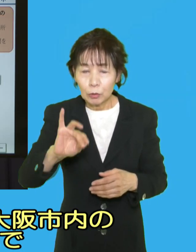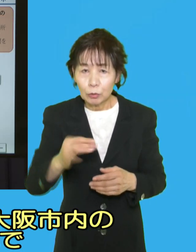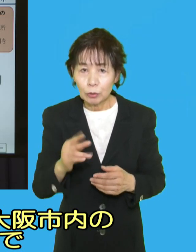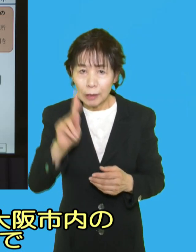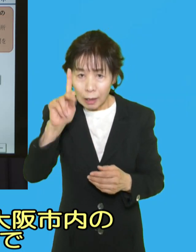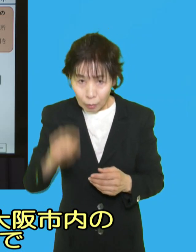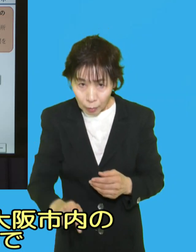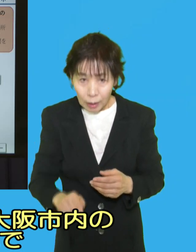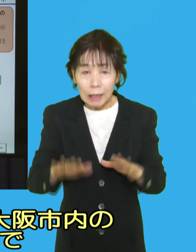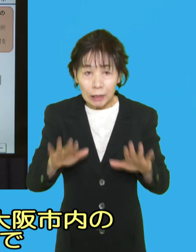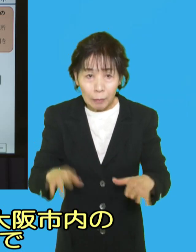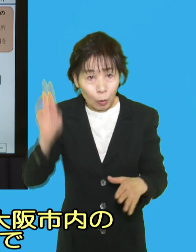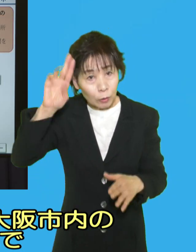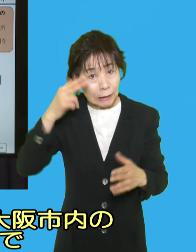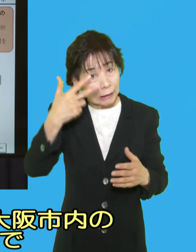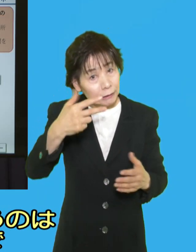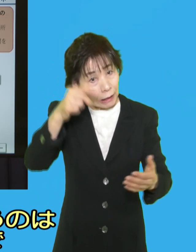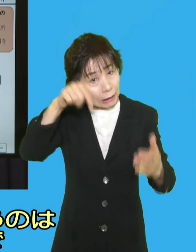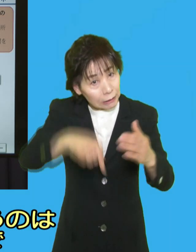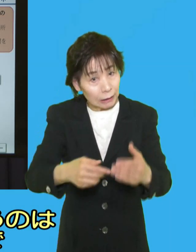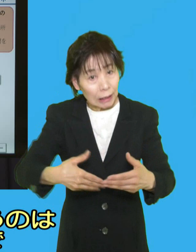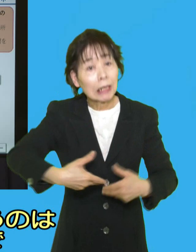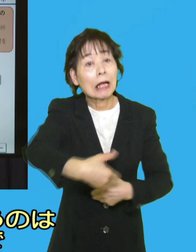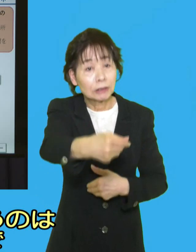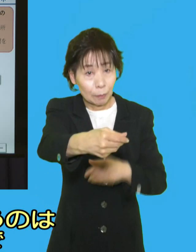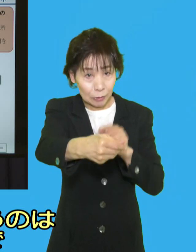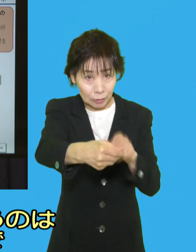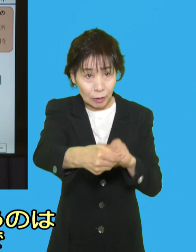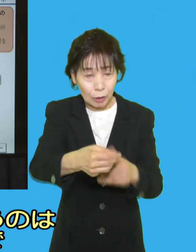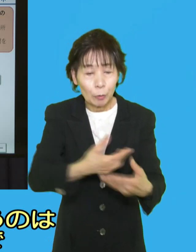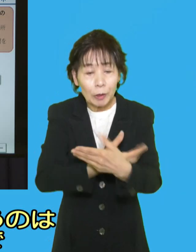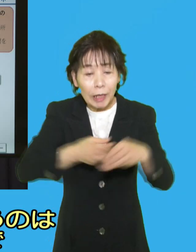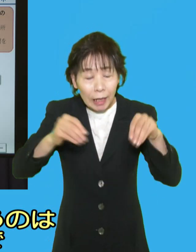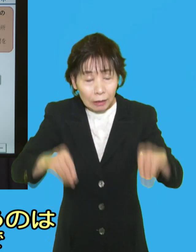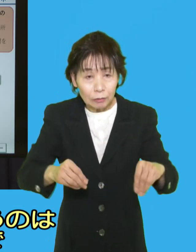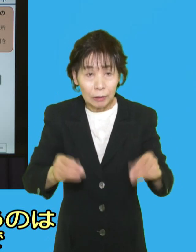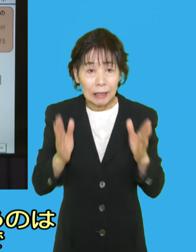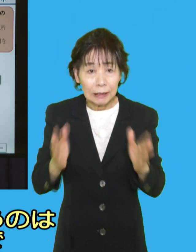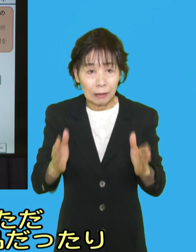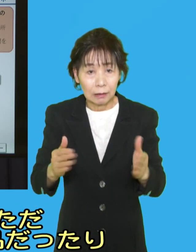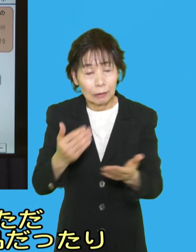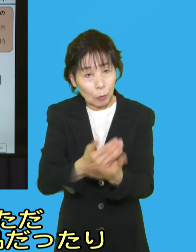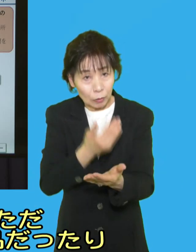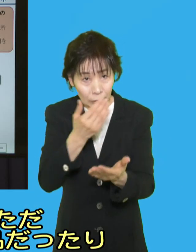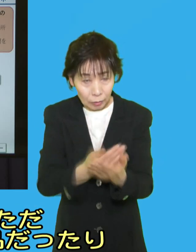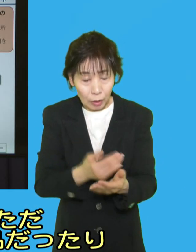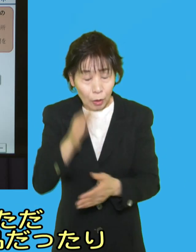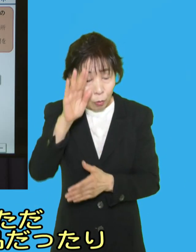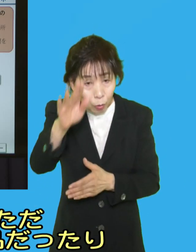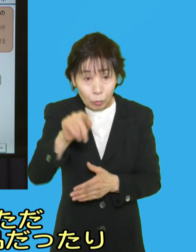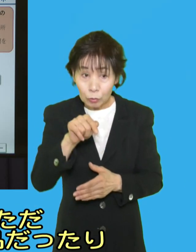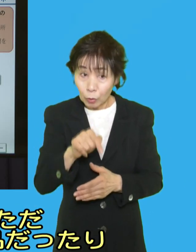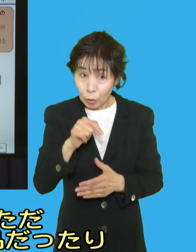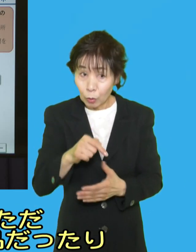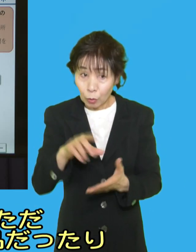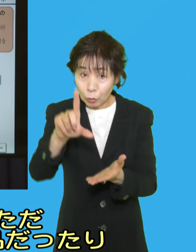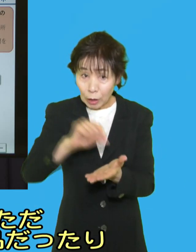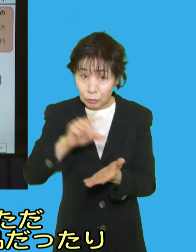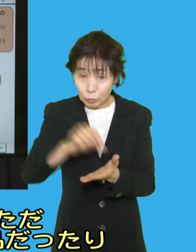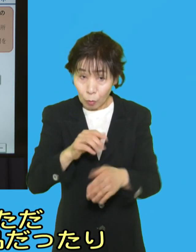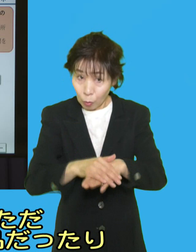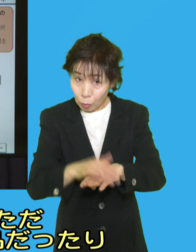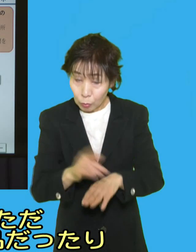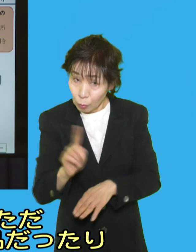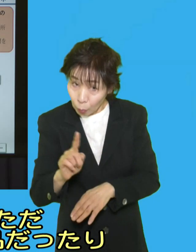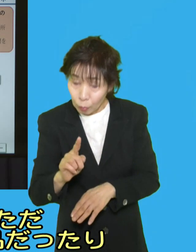市内の施設に貸し出している状況で、まあ、これも、まあ、契約期間というのはまだ残っていますので、まあ、今後どういうふうに活用できるかと。ただ、